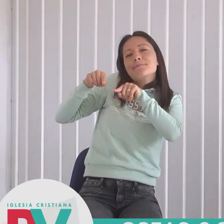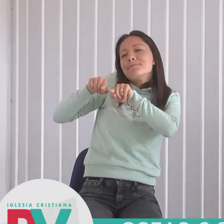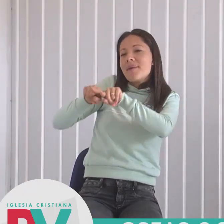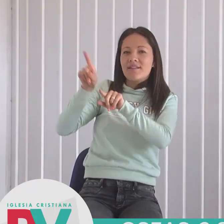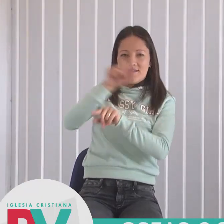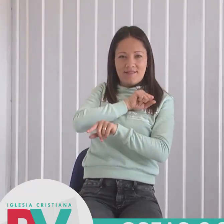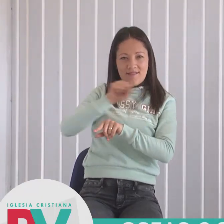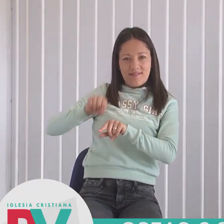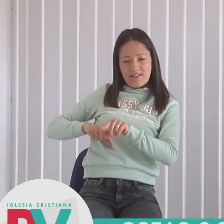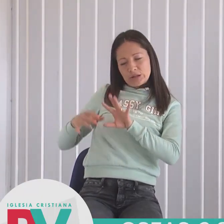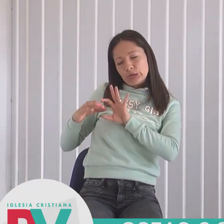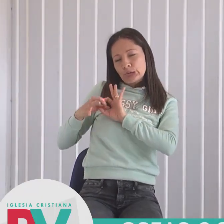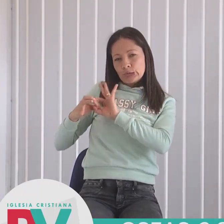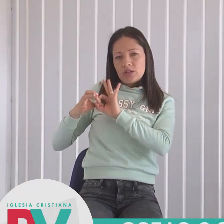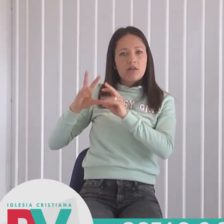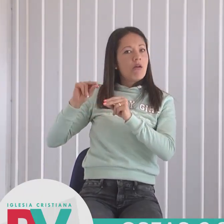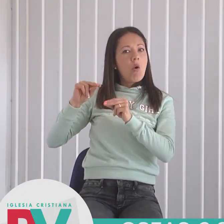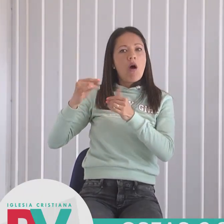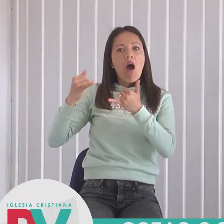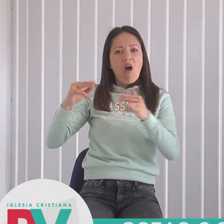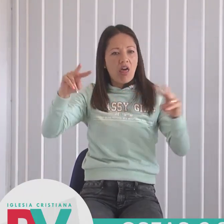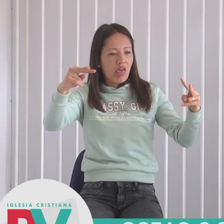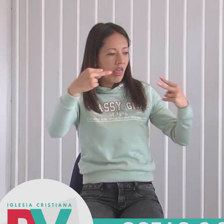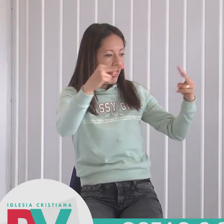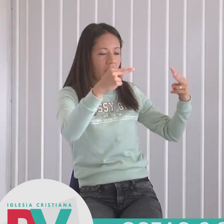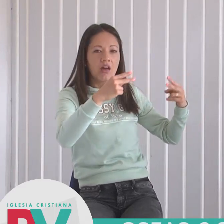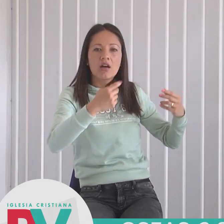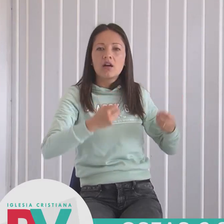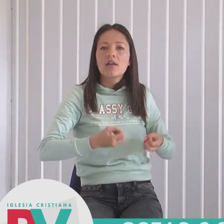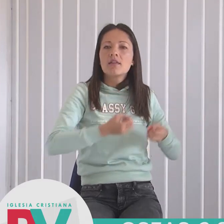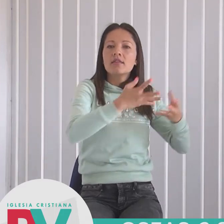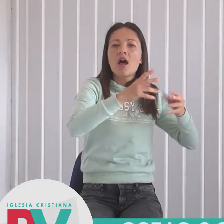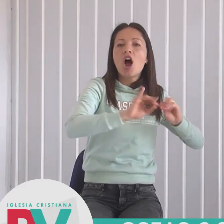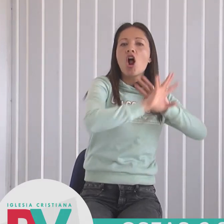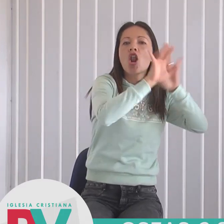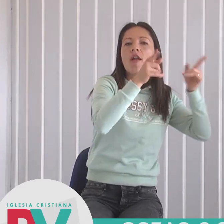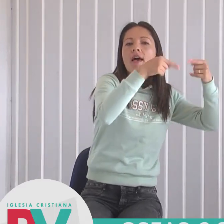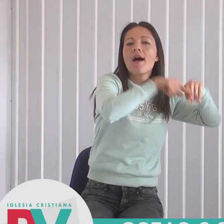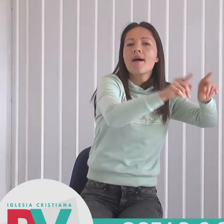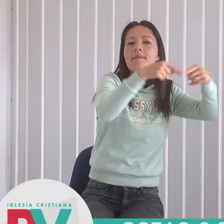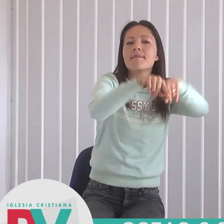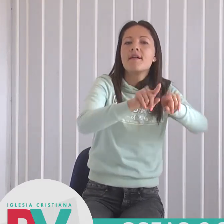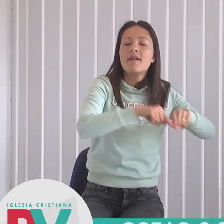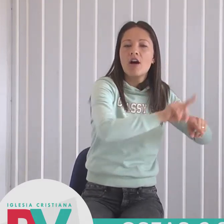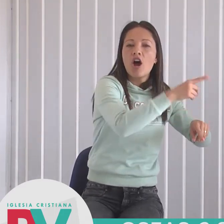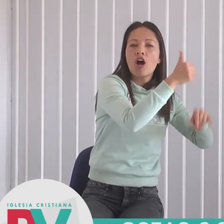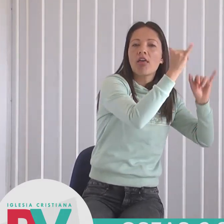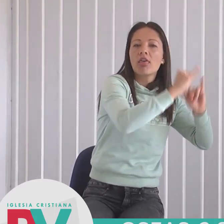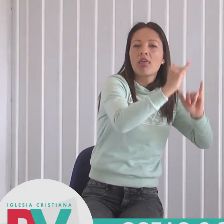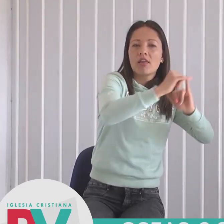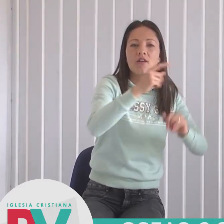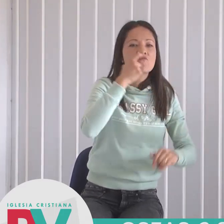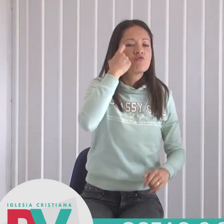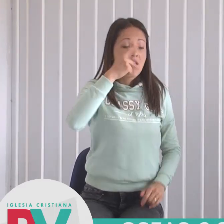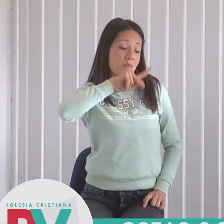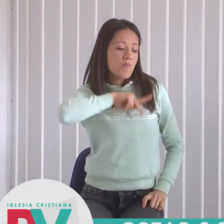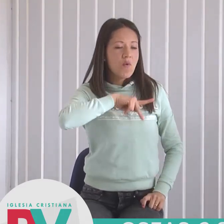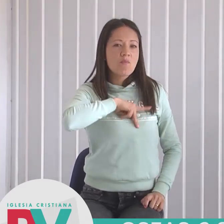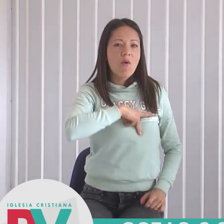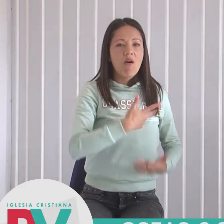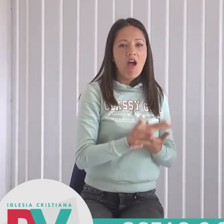la que está con Él, nosotros estemos dándole la gloria a nuestros amantes. ¿Buscando qué? Nuestro propio